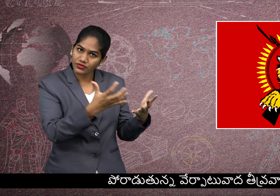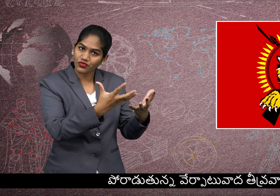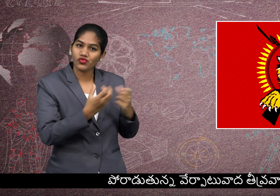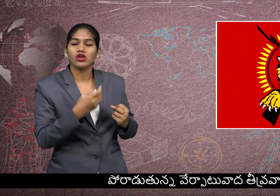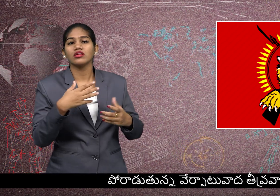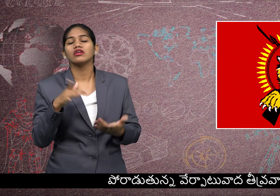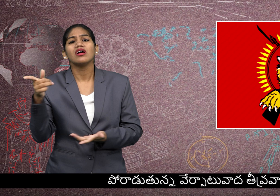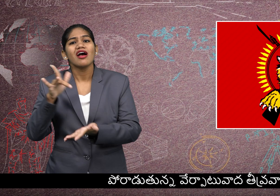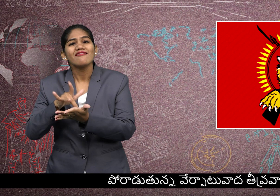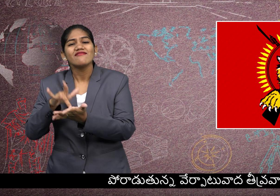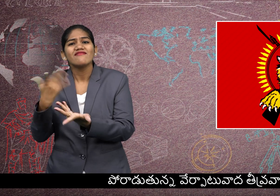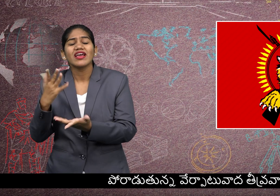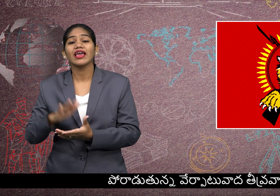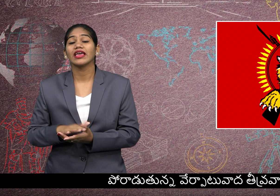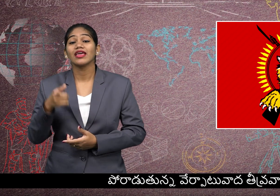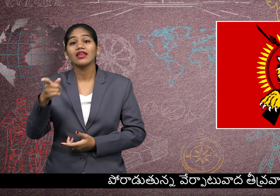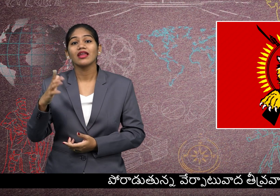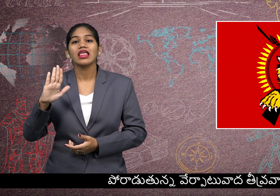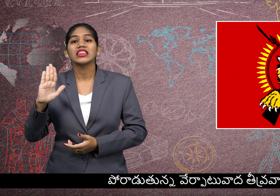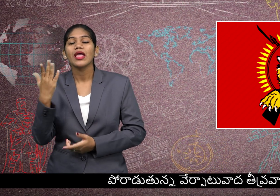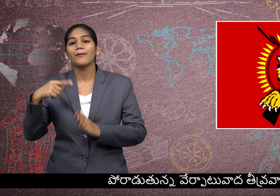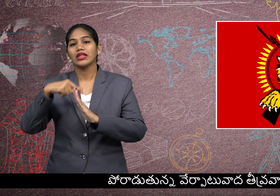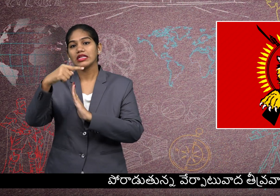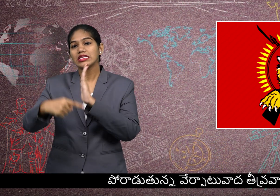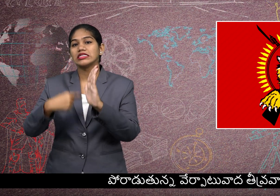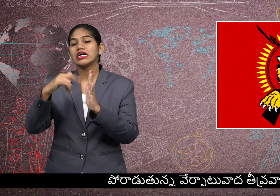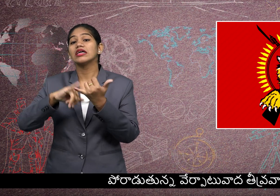పోరాడుతున్న వేర్పాటువాద తీవ్రవాద సంస్థ.